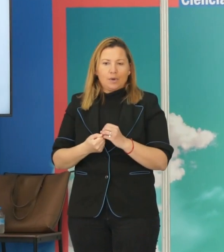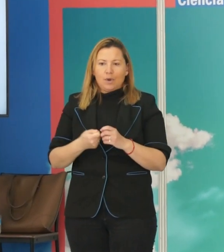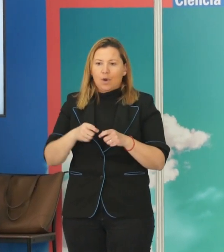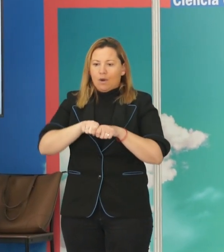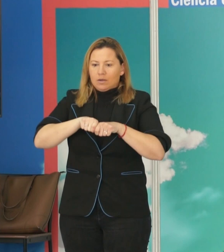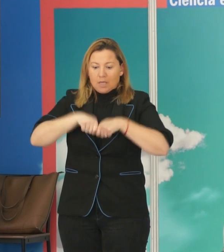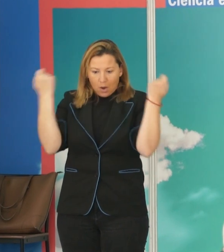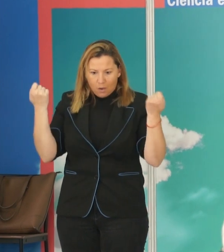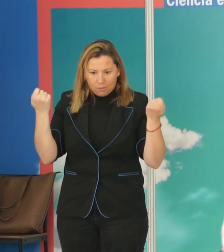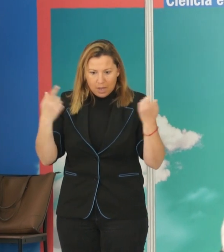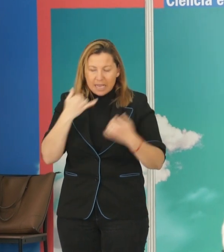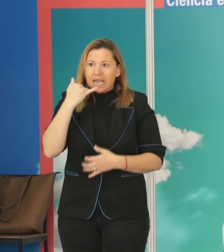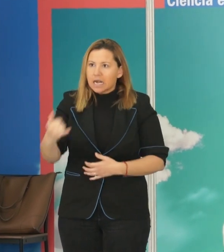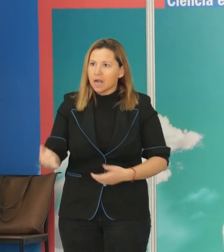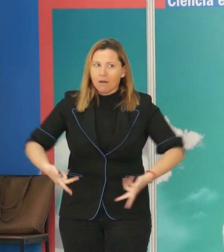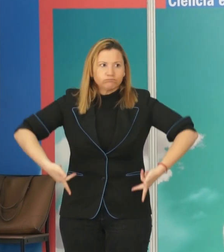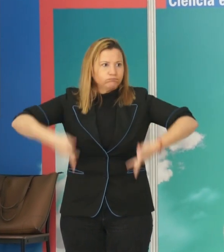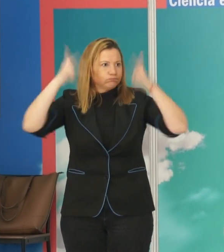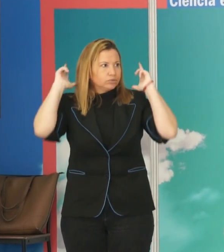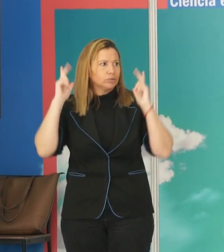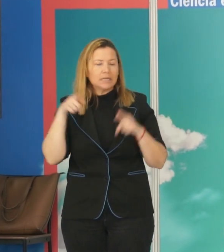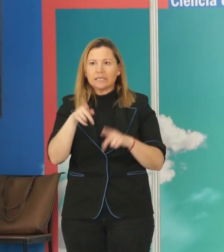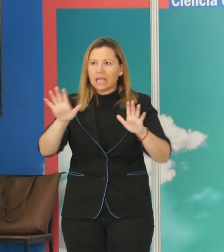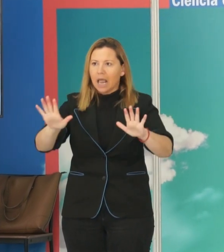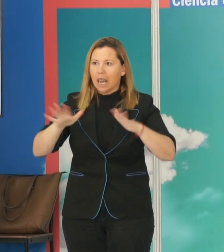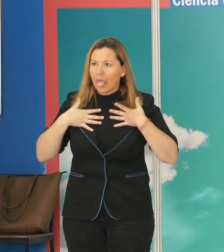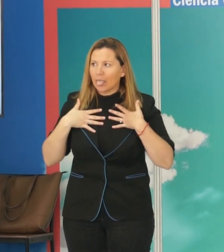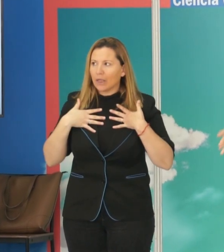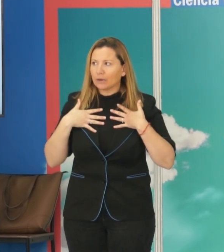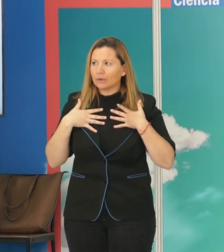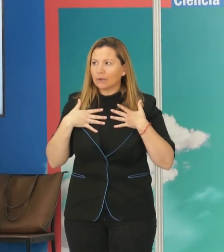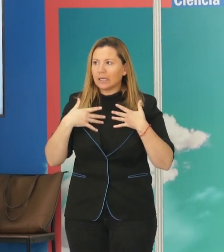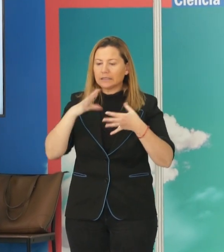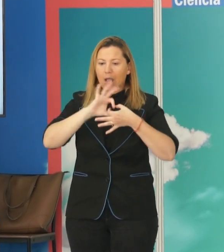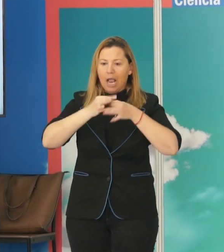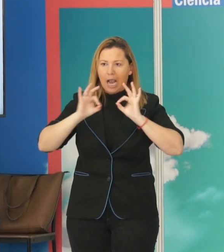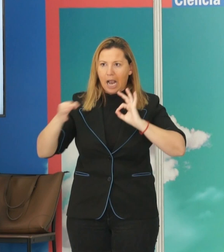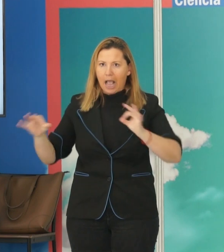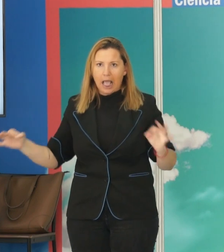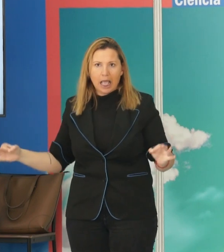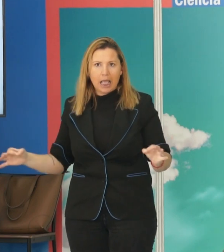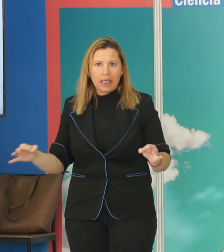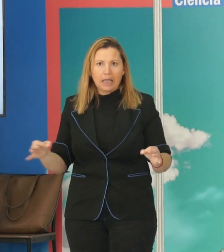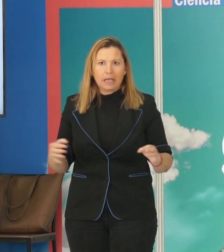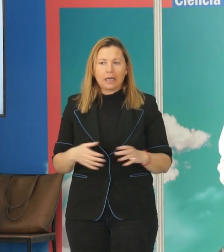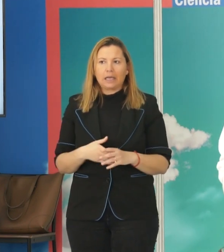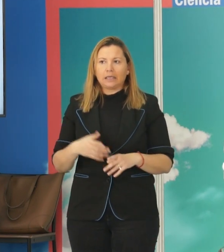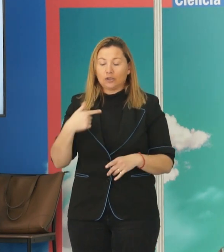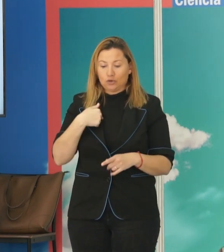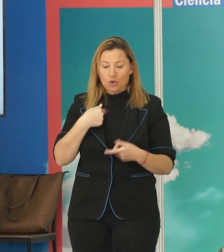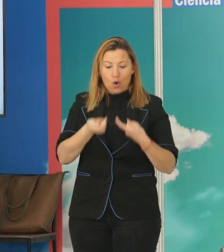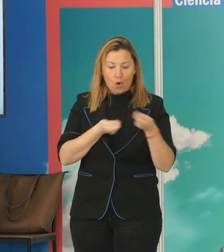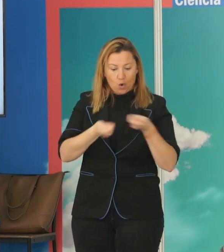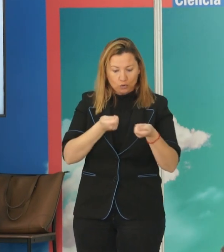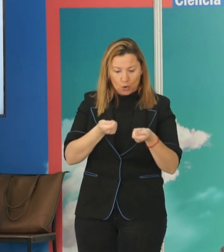de energía, se dan cuenta que esa reacción puede tener lugar en cadena y que un bien la controlo y